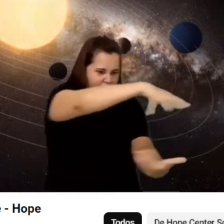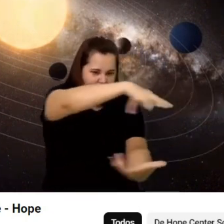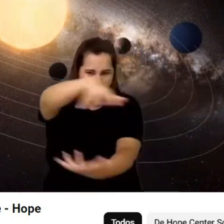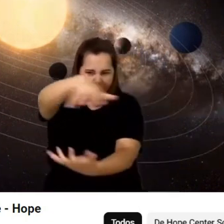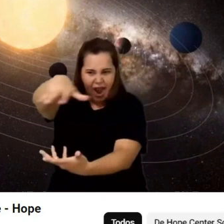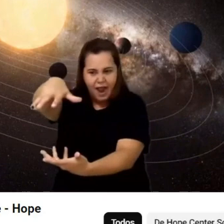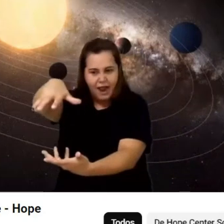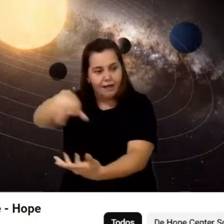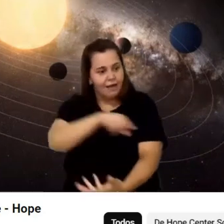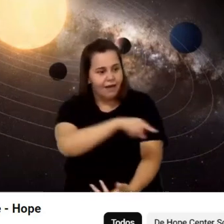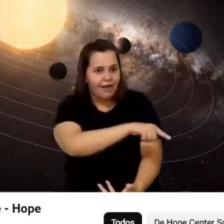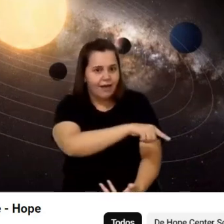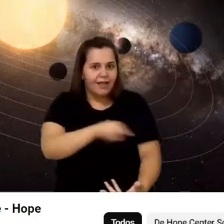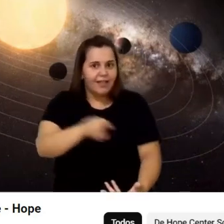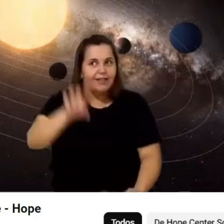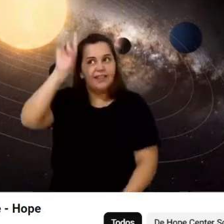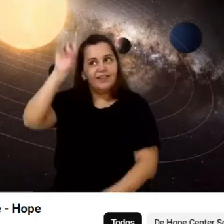do Sol.